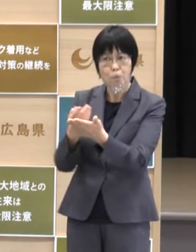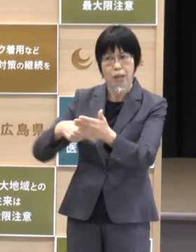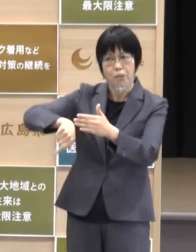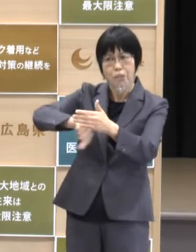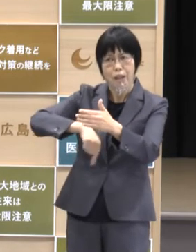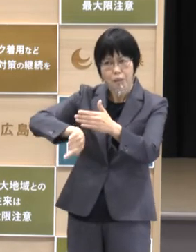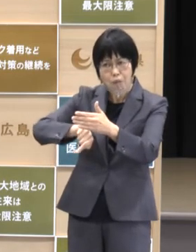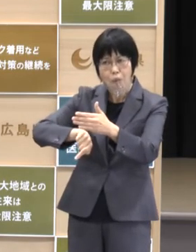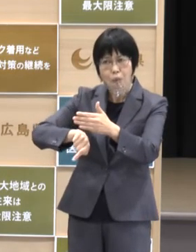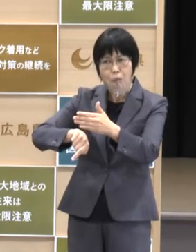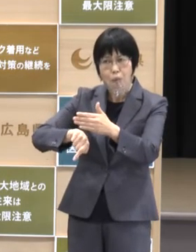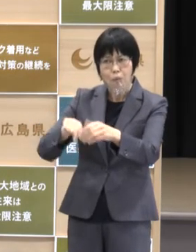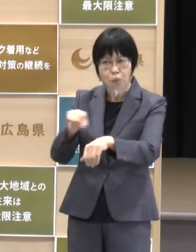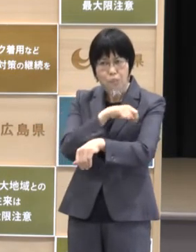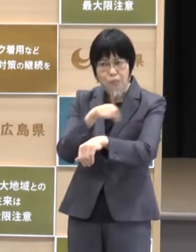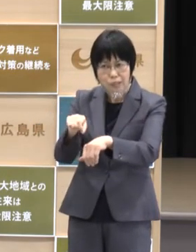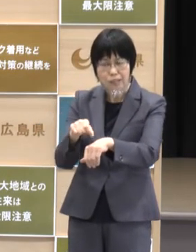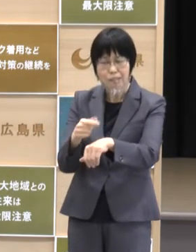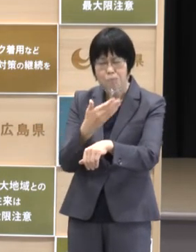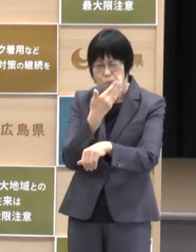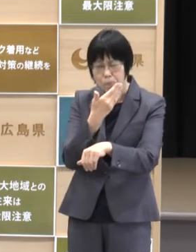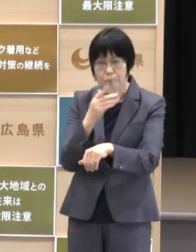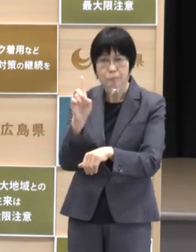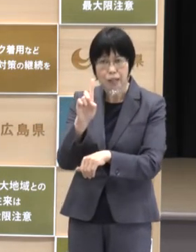たいところがあればお願いできますでしょうか。